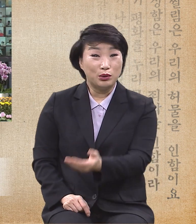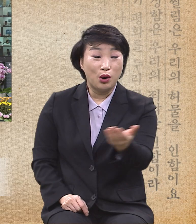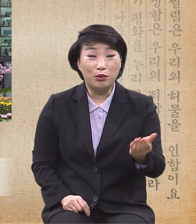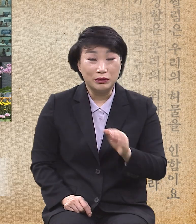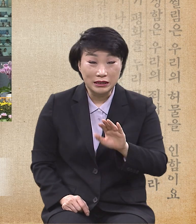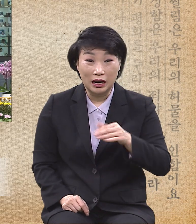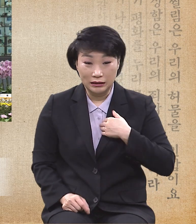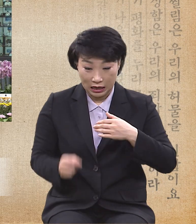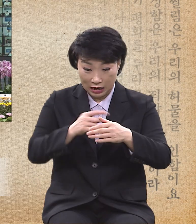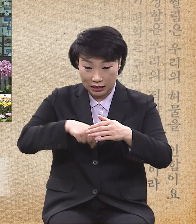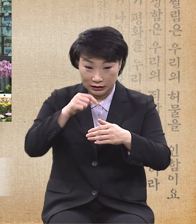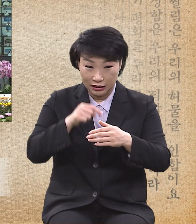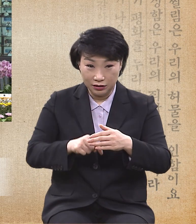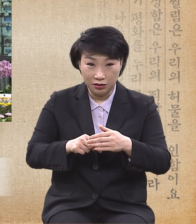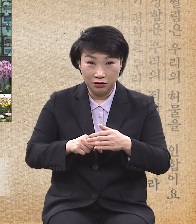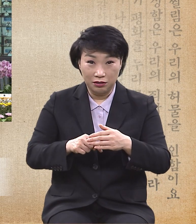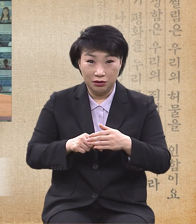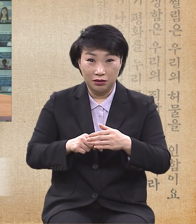어떻게 내 속에서